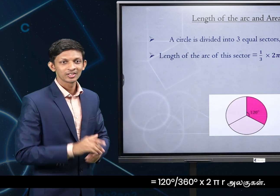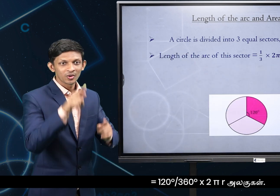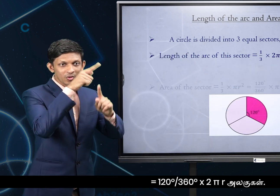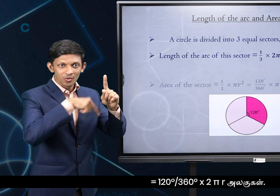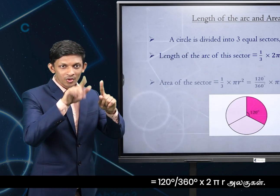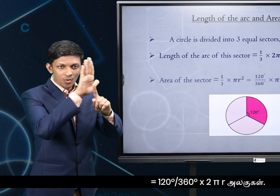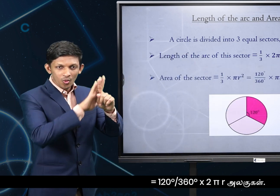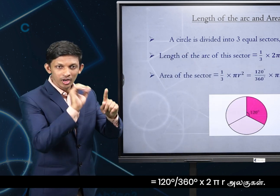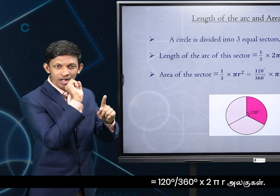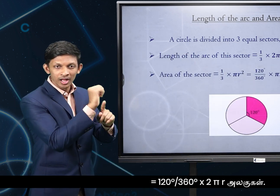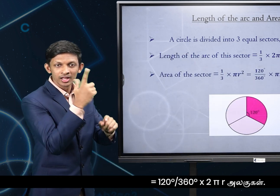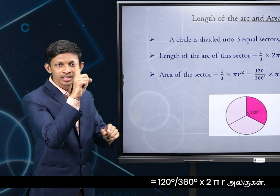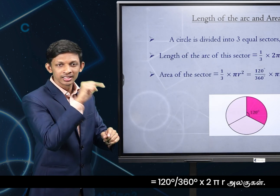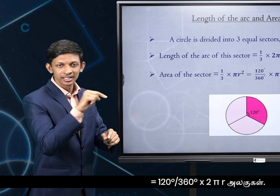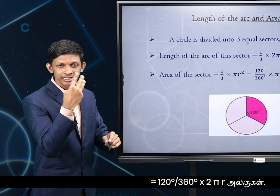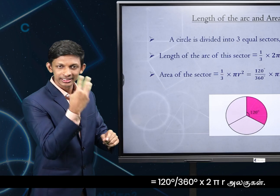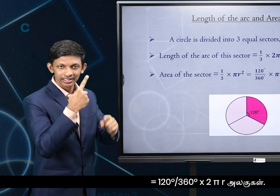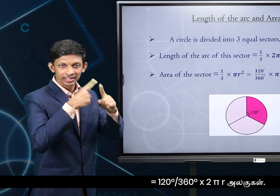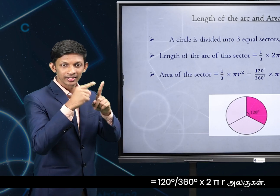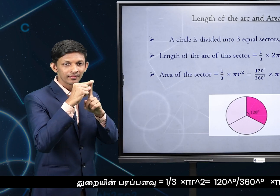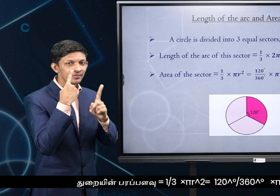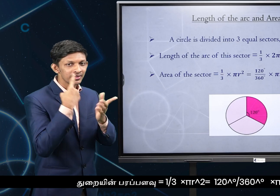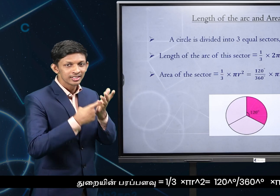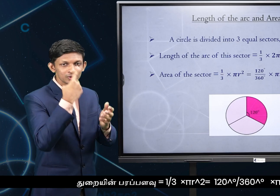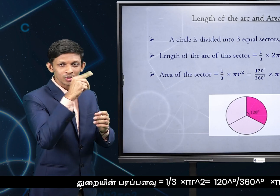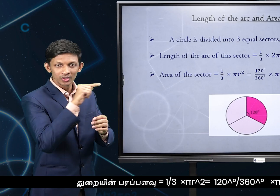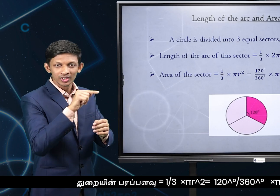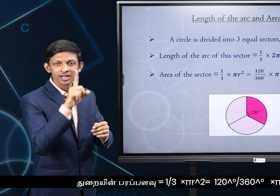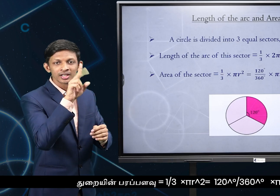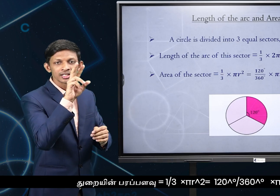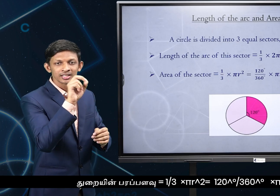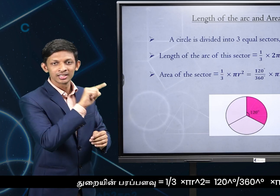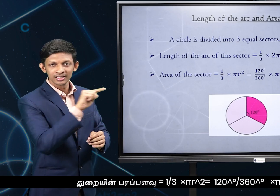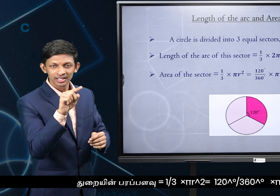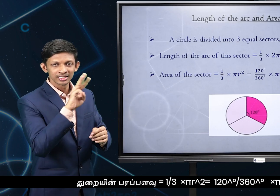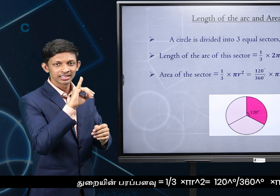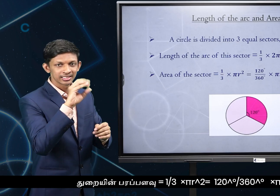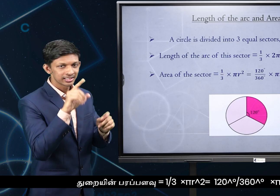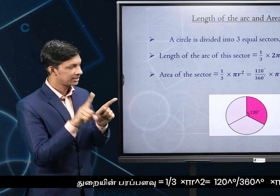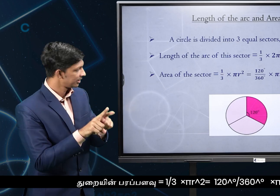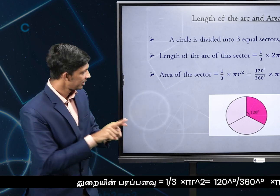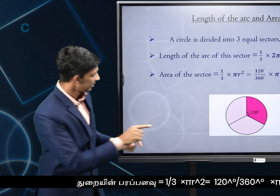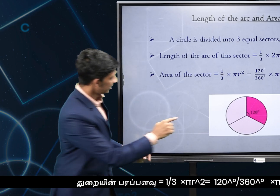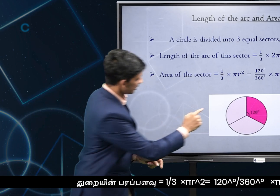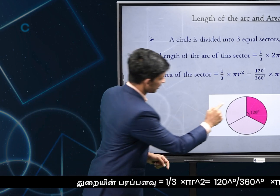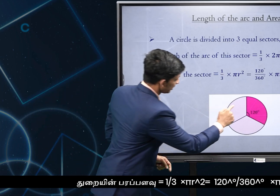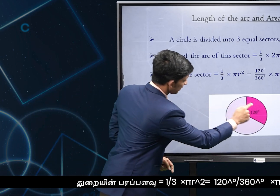360° பெருக்கல் 2 பை ஆர் அலகுகள். துறையின் பரப்பளவு ஈடு 1/3 பெருக்கல் பை